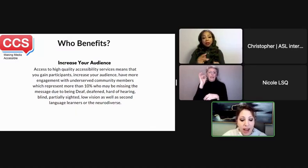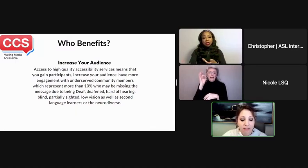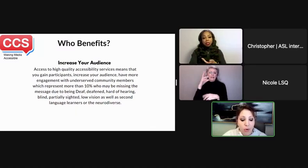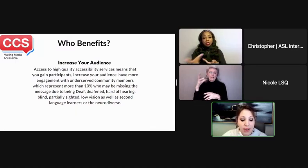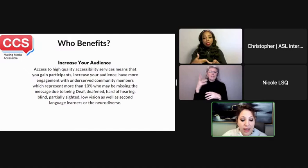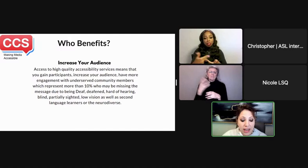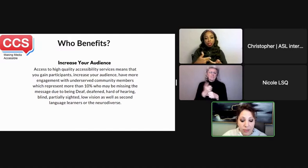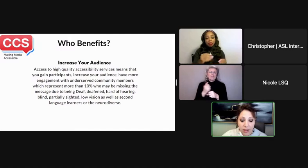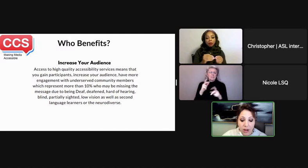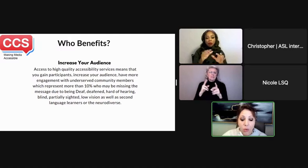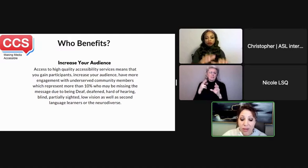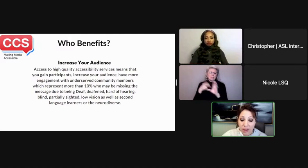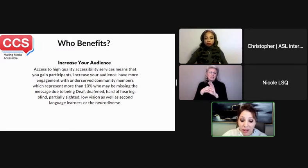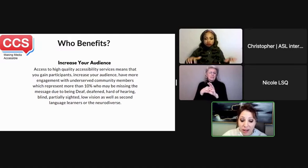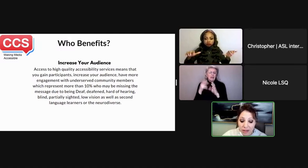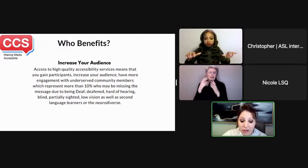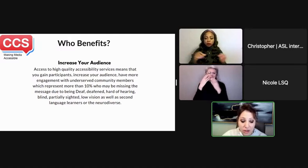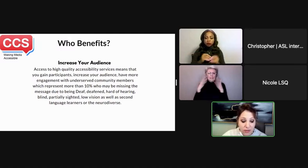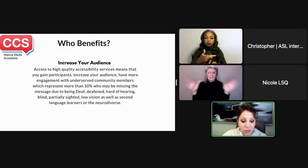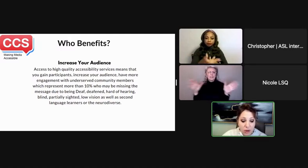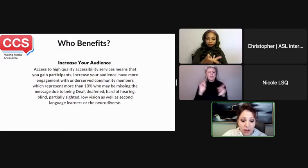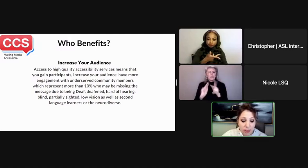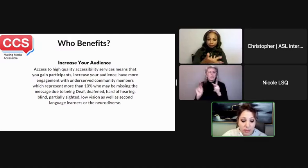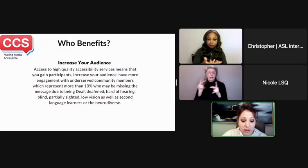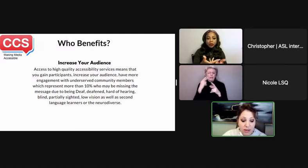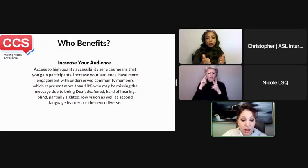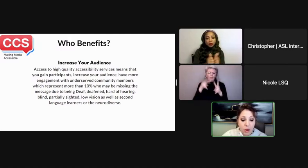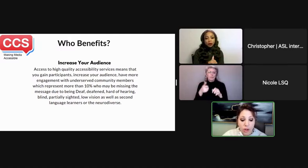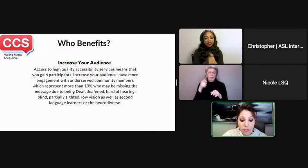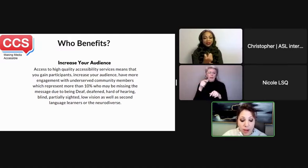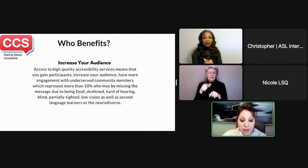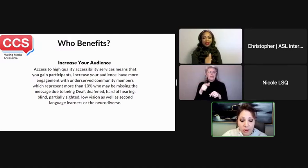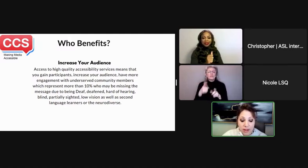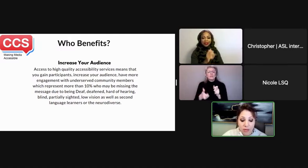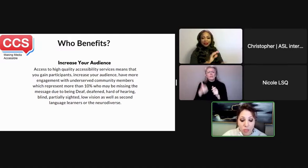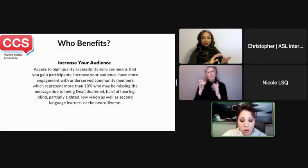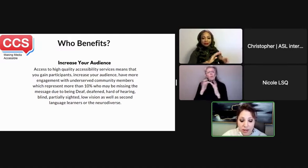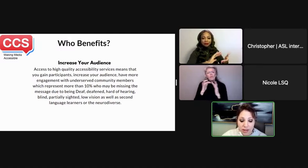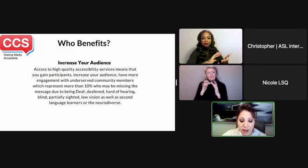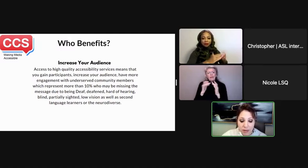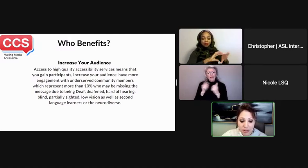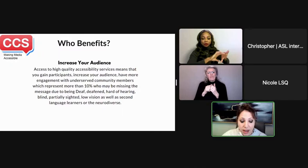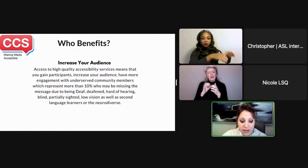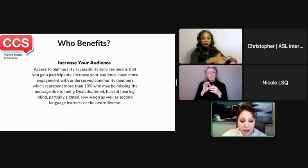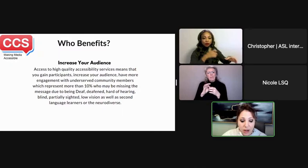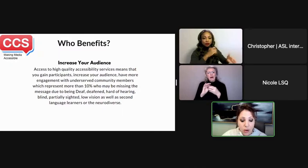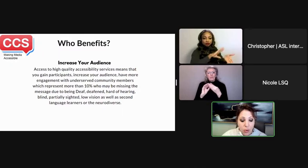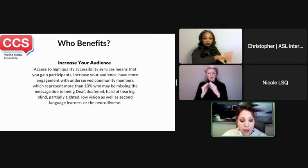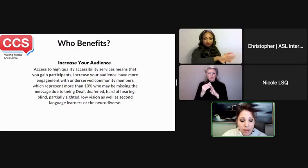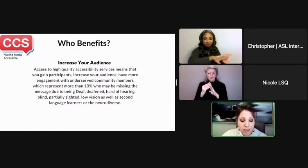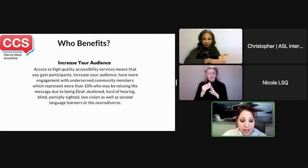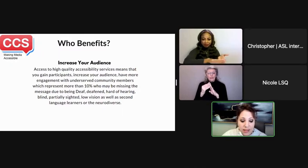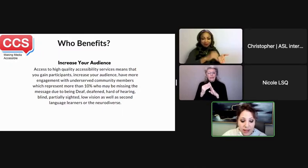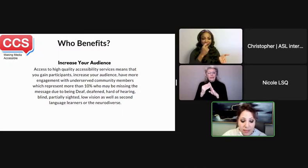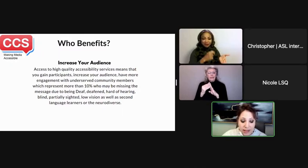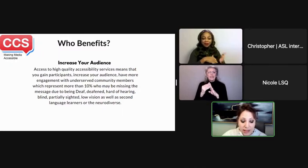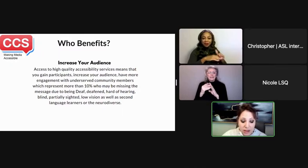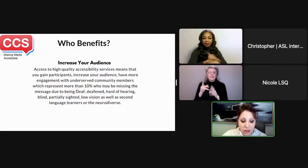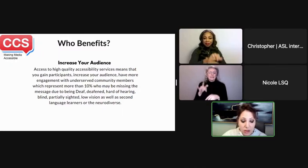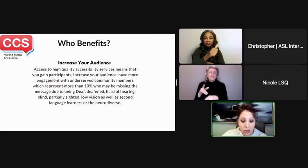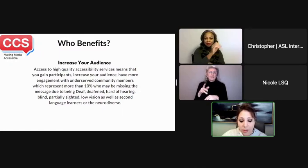participants, élargissez votre public, vous avez plus de contacts avec les membres de la communauté qui sont sous